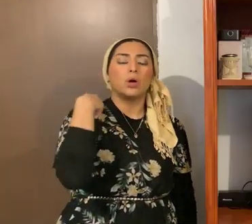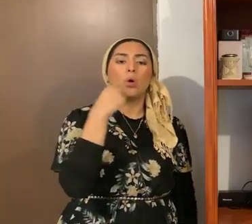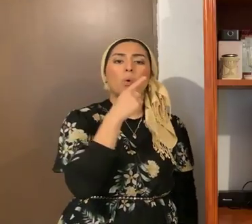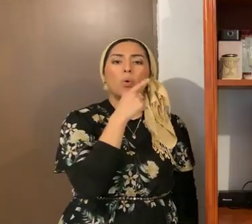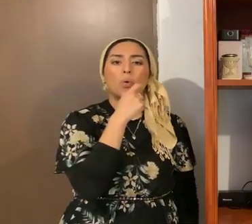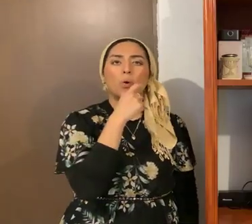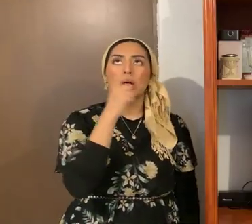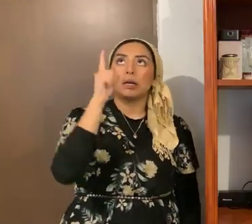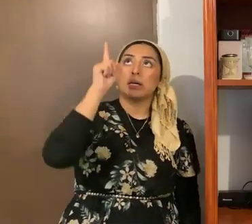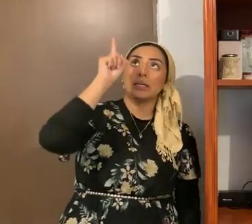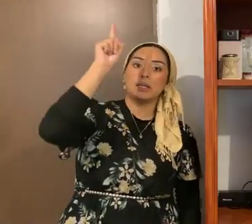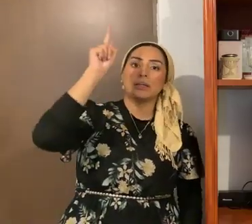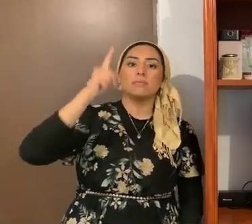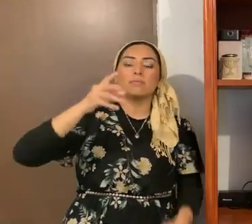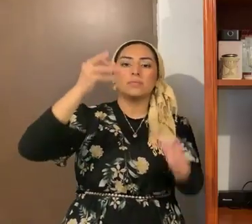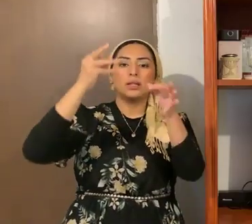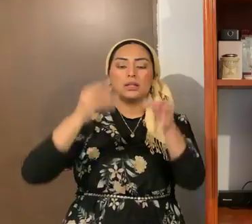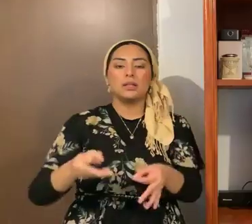líder?